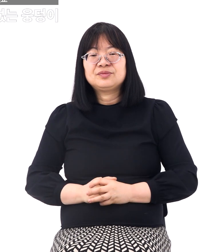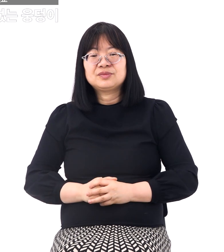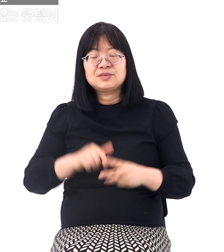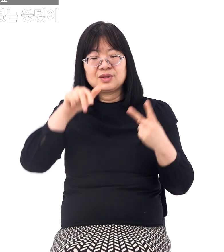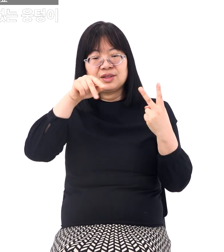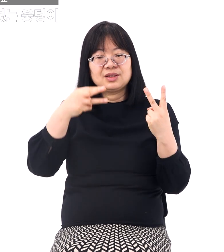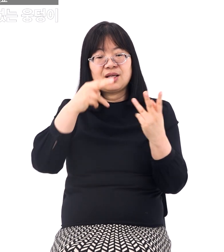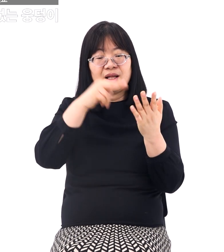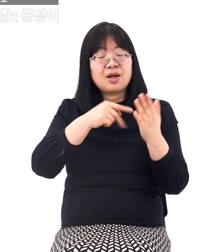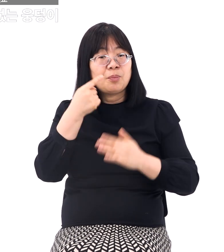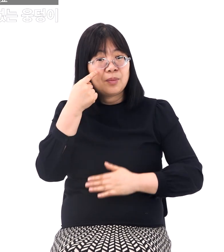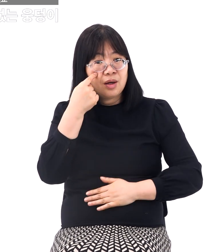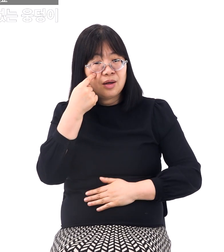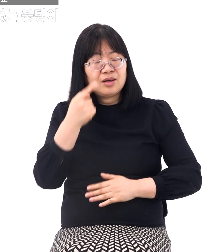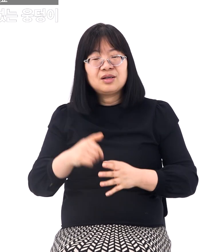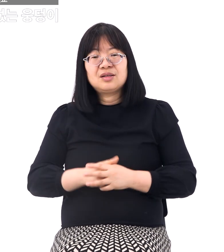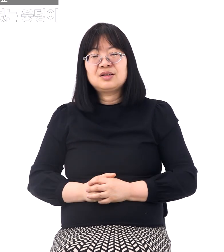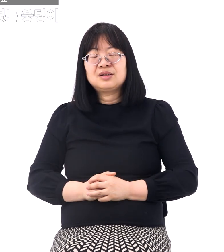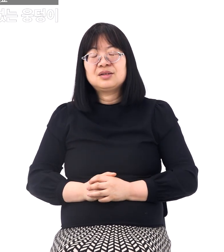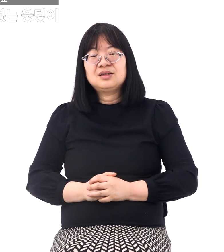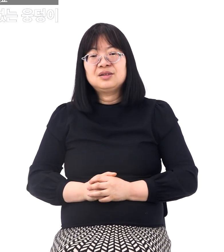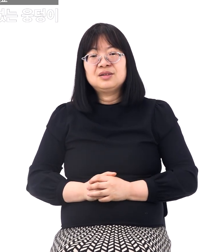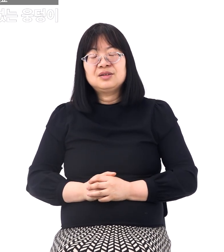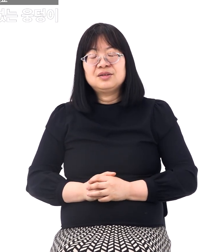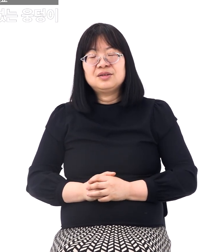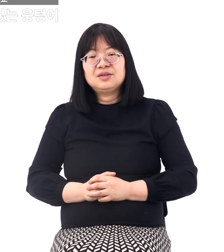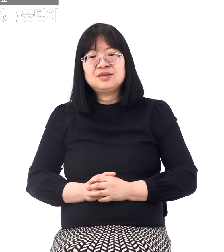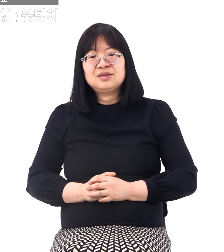2절을 볼까요? 그